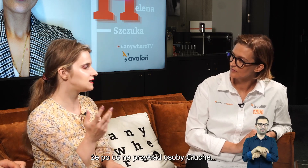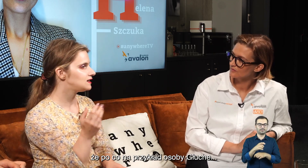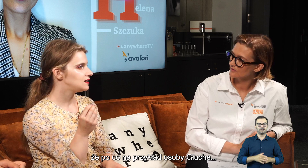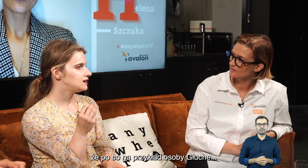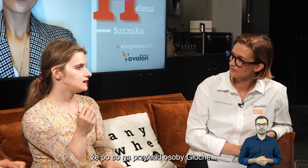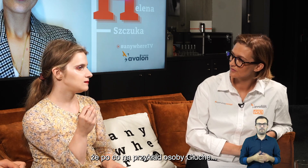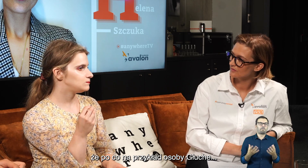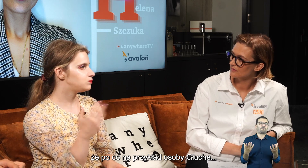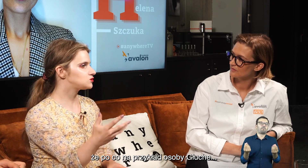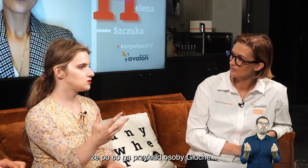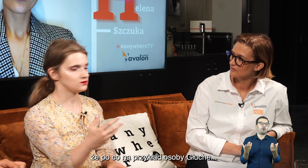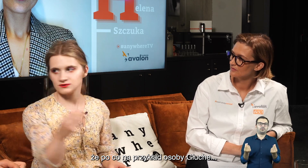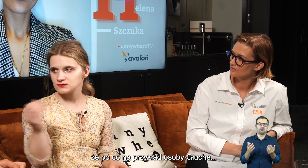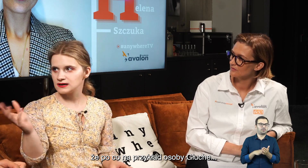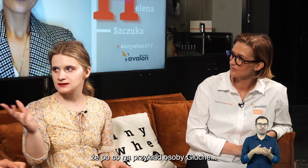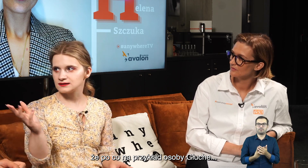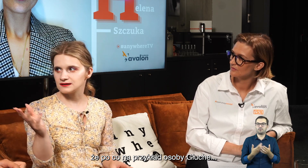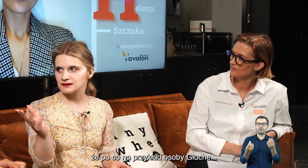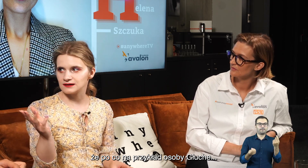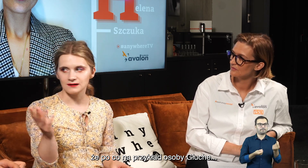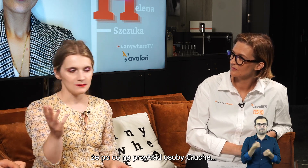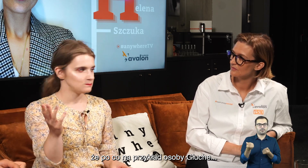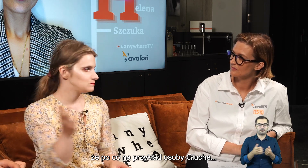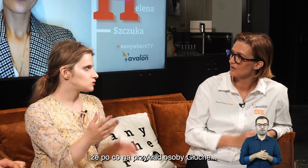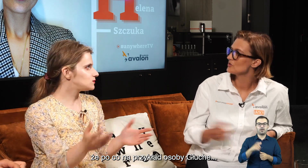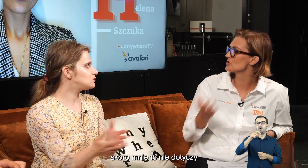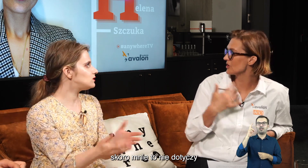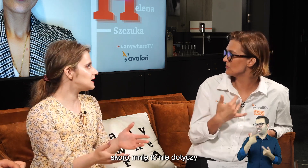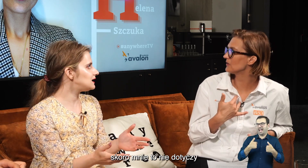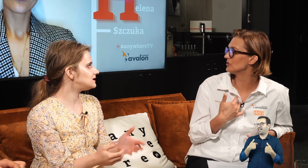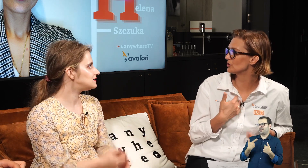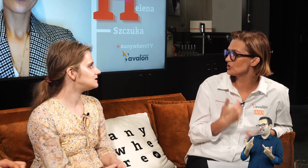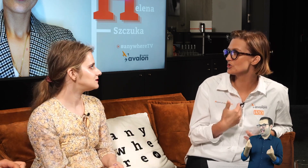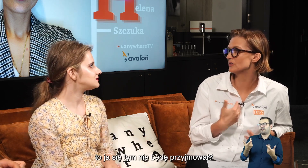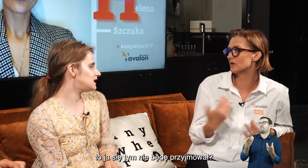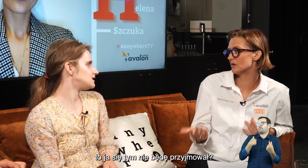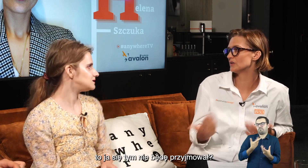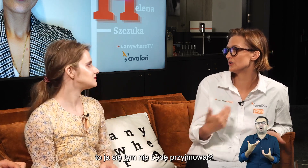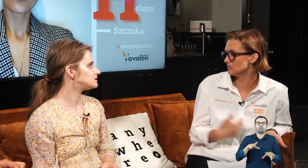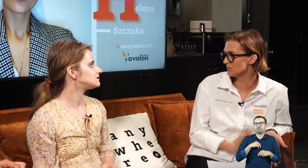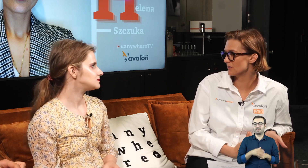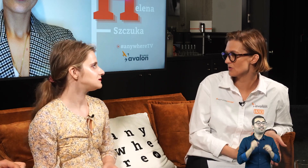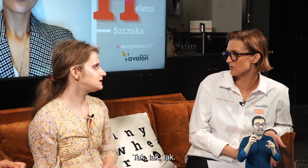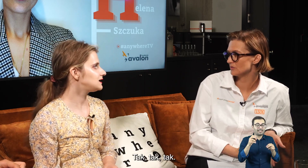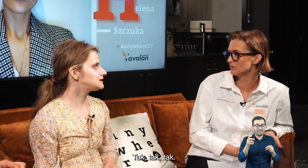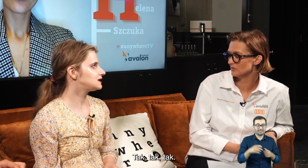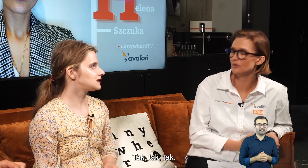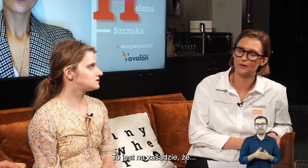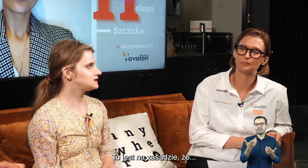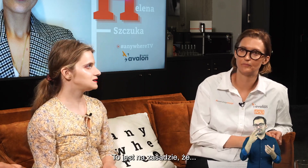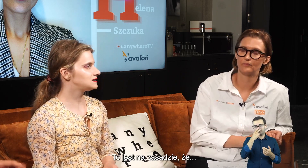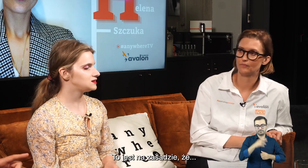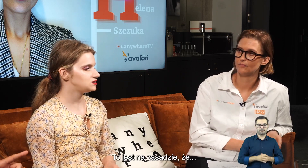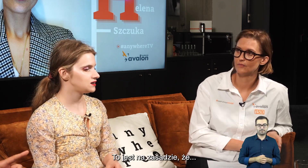że po co na przykład osoby skoro głuche, mnie to nie dotyczy, tak, to ja się tym nie będę przejmować.